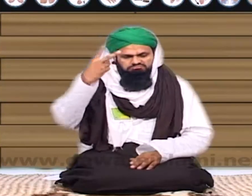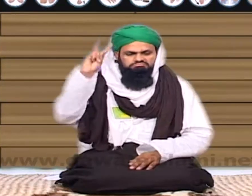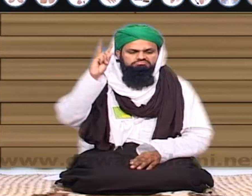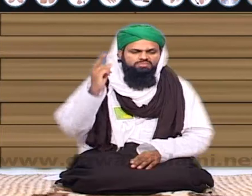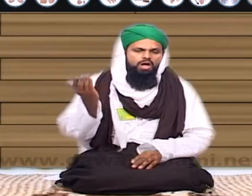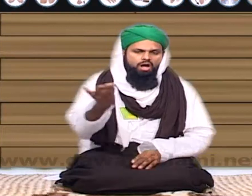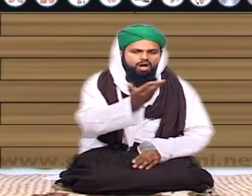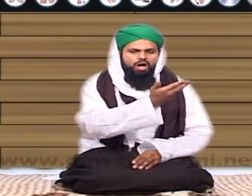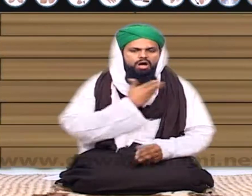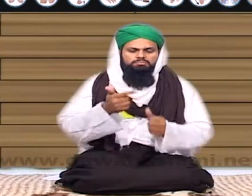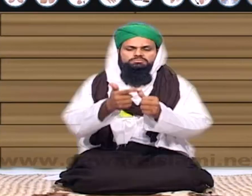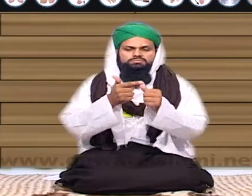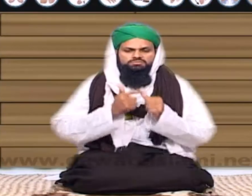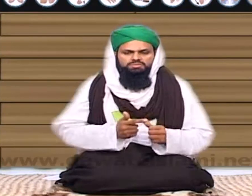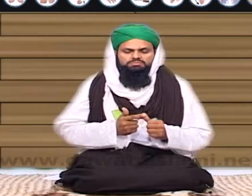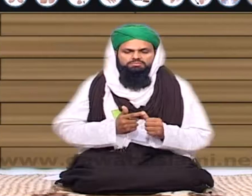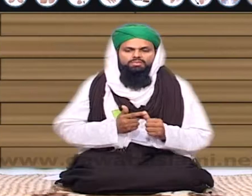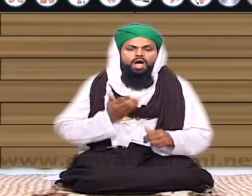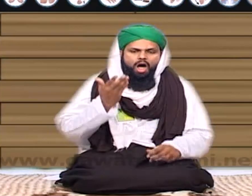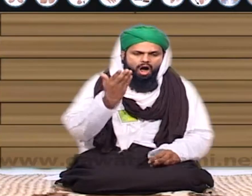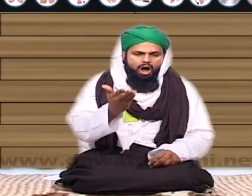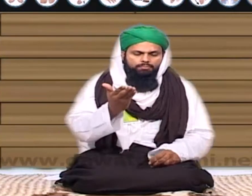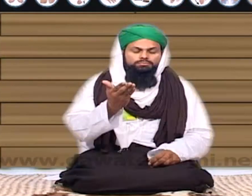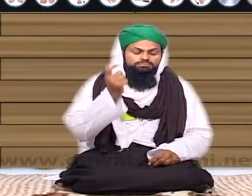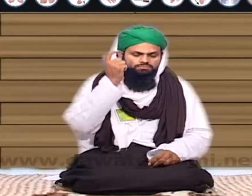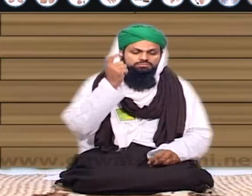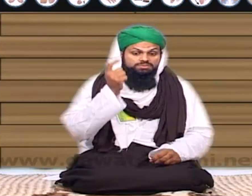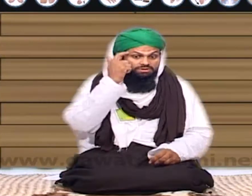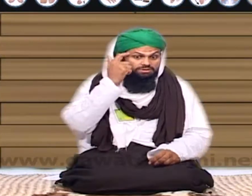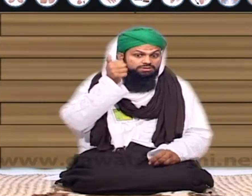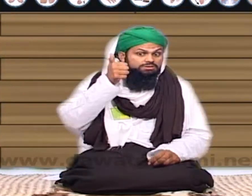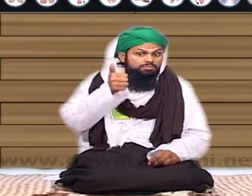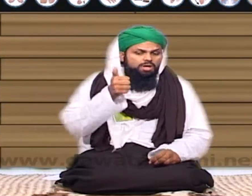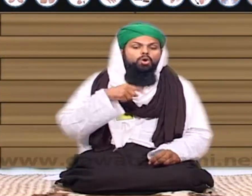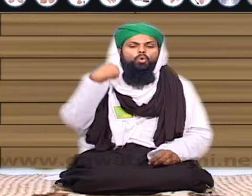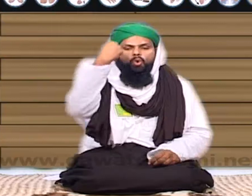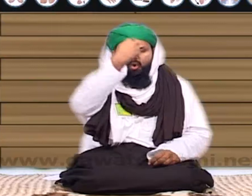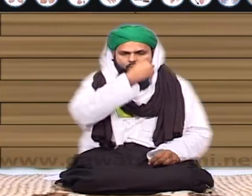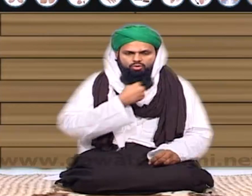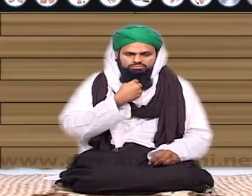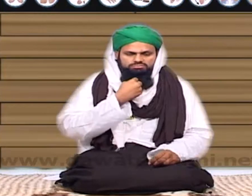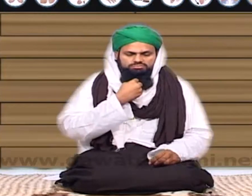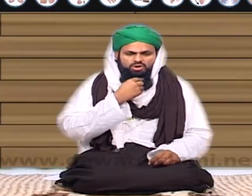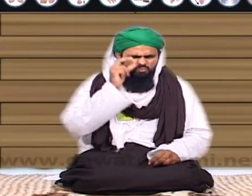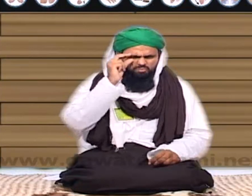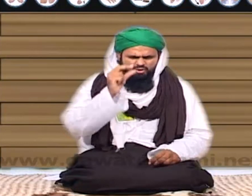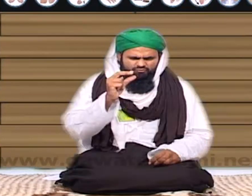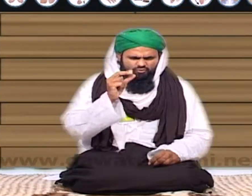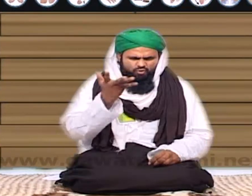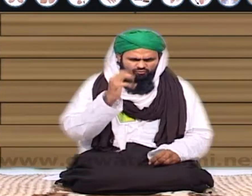ہیں۔ تو اب بتائیے کہ ہم میں سے کون عقل مند ہے؟ کیا وہ شخص احمق نہیں؟ کیا